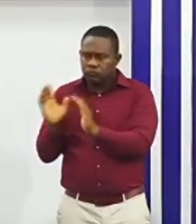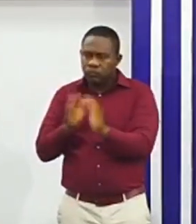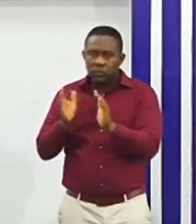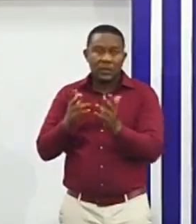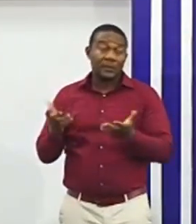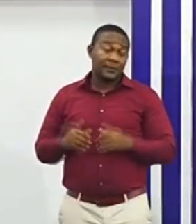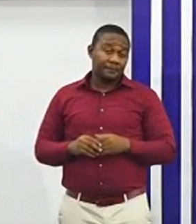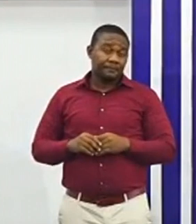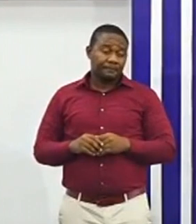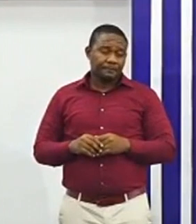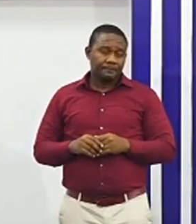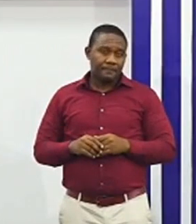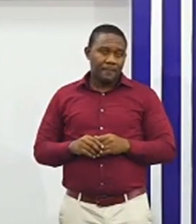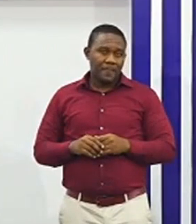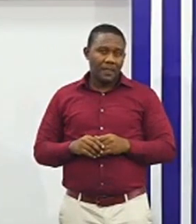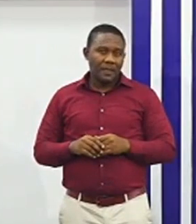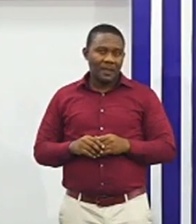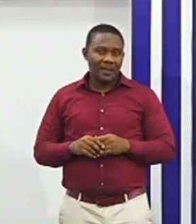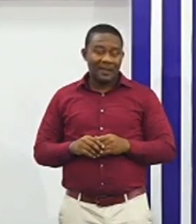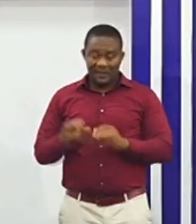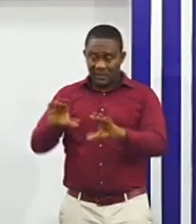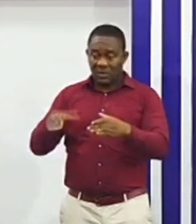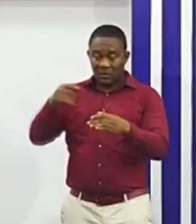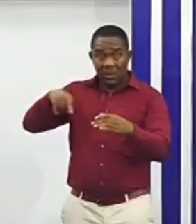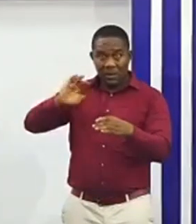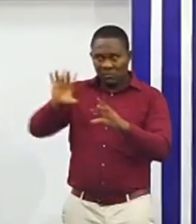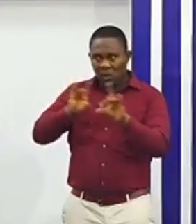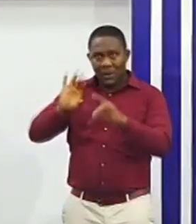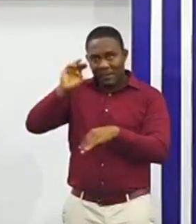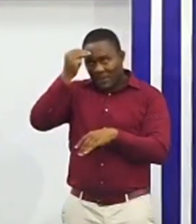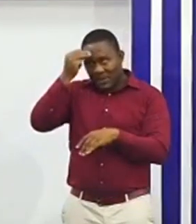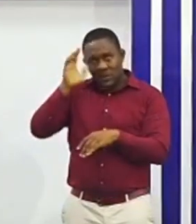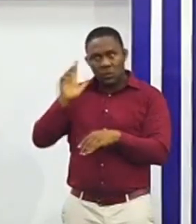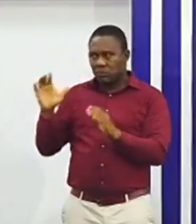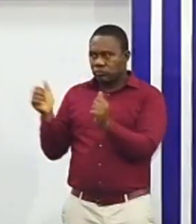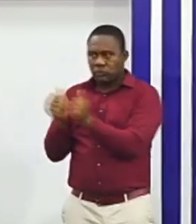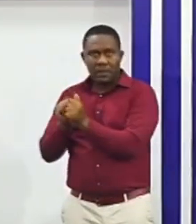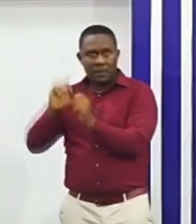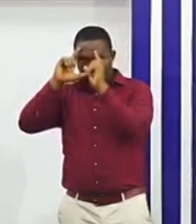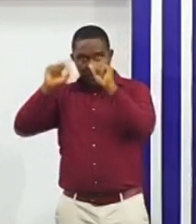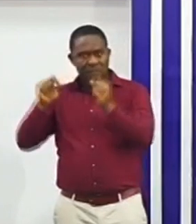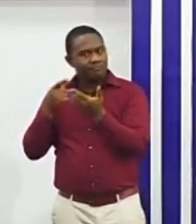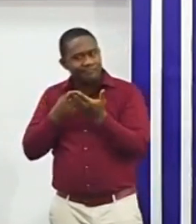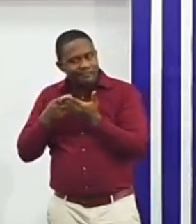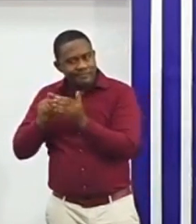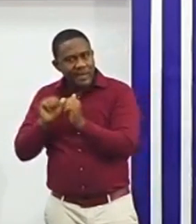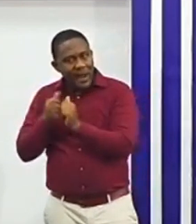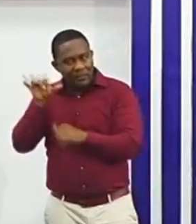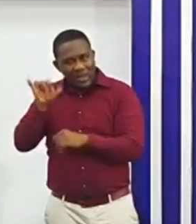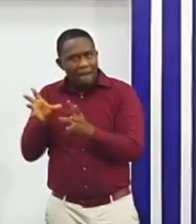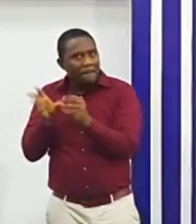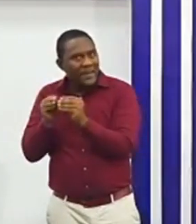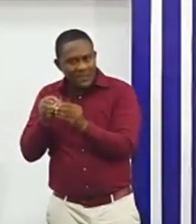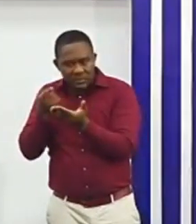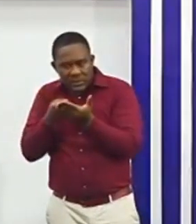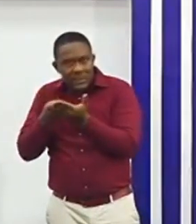A companies benga benapieria asre nye bedeni anibe Liberia a Liberi tan sidiri